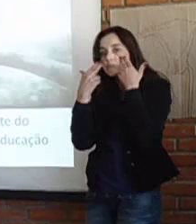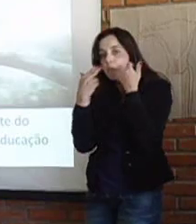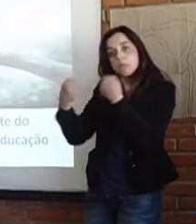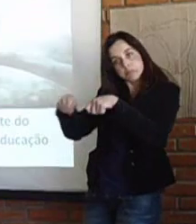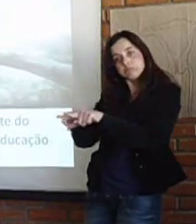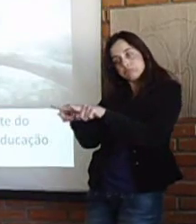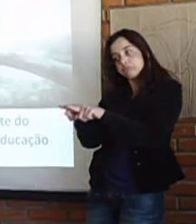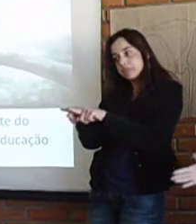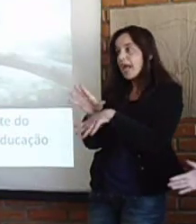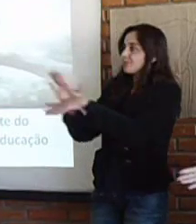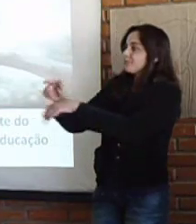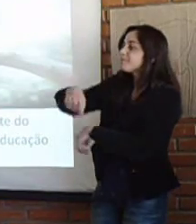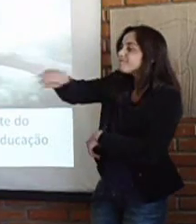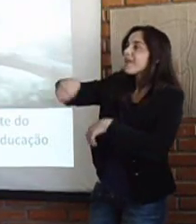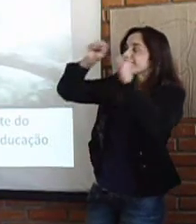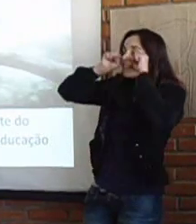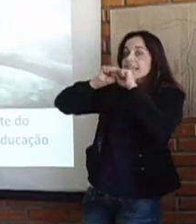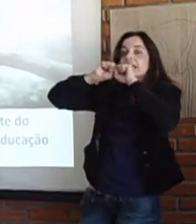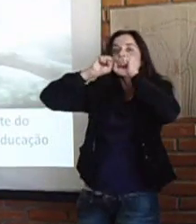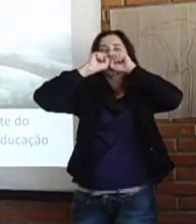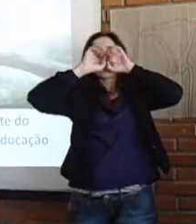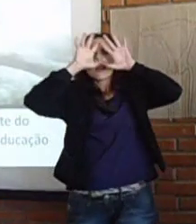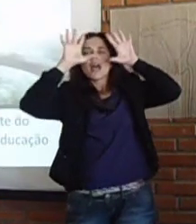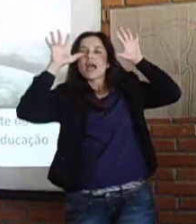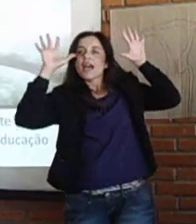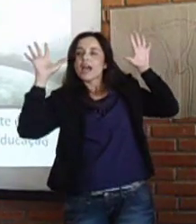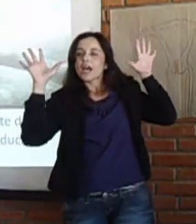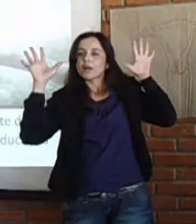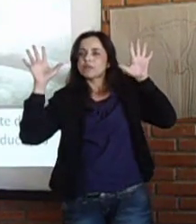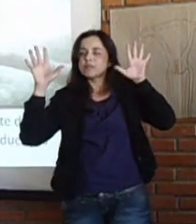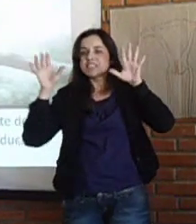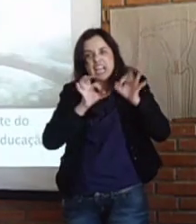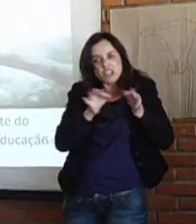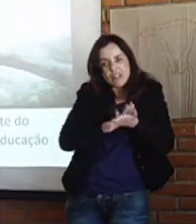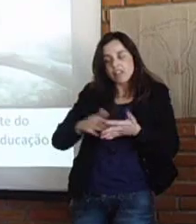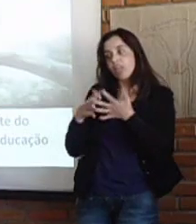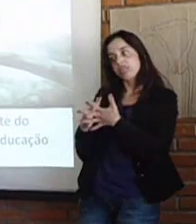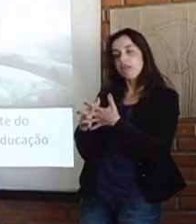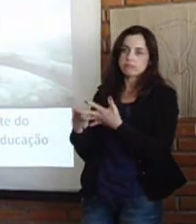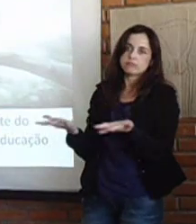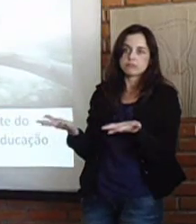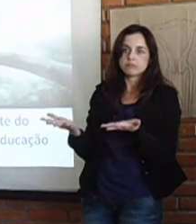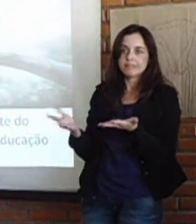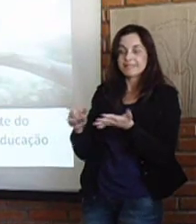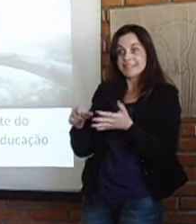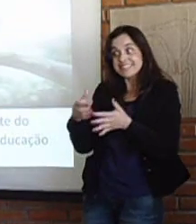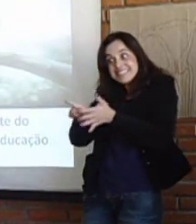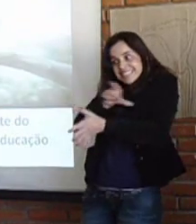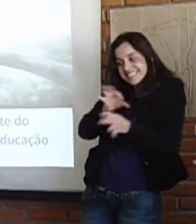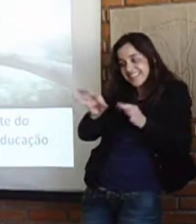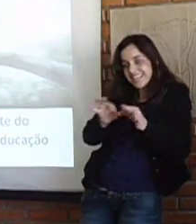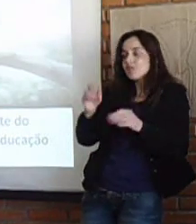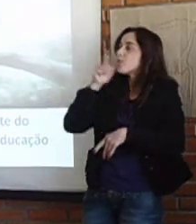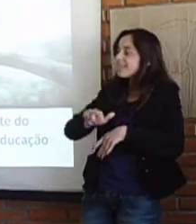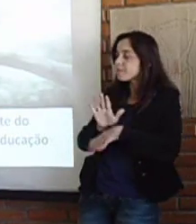mais fácil para o aluno, principalmente do ensino fundamental, que ainda é criança, a compreender. O tema que a